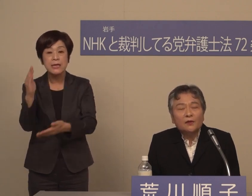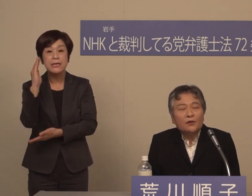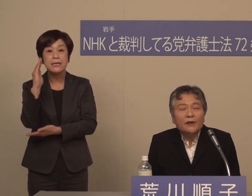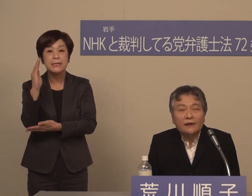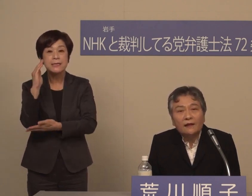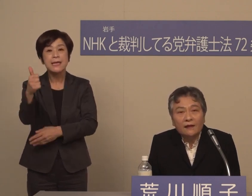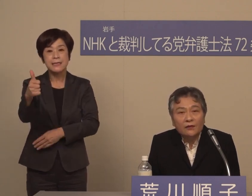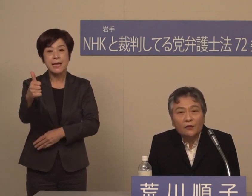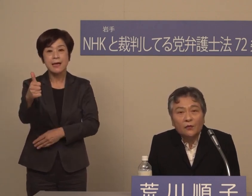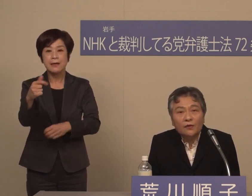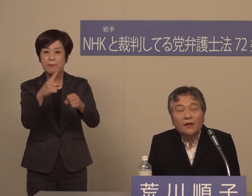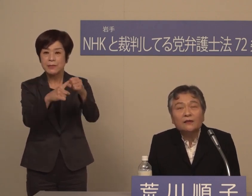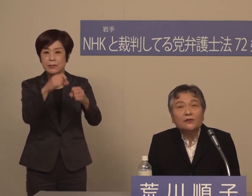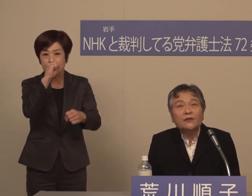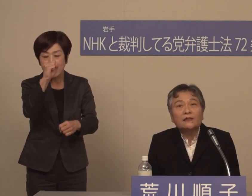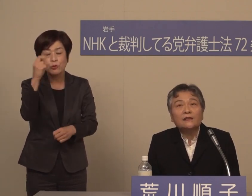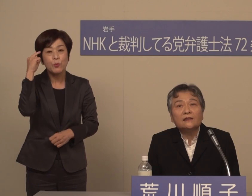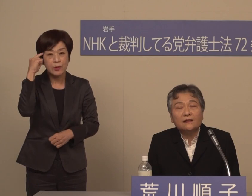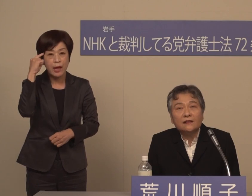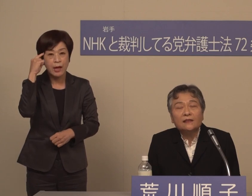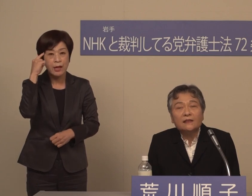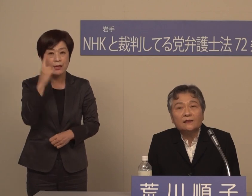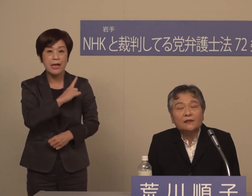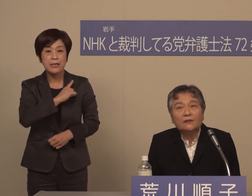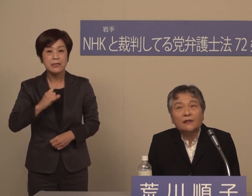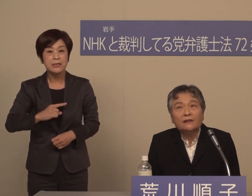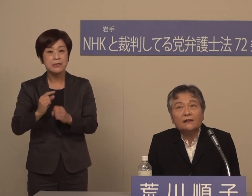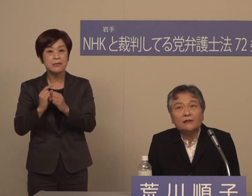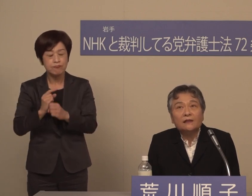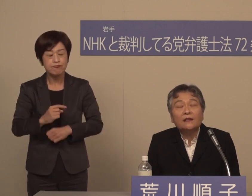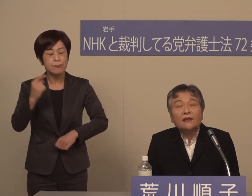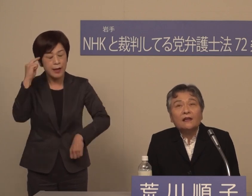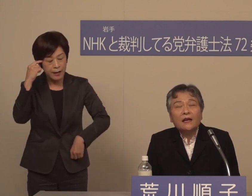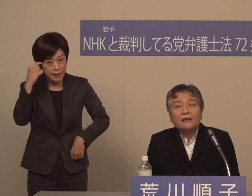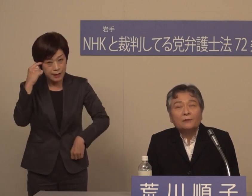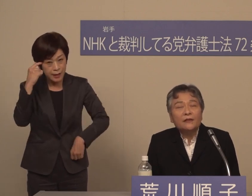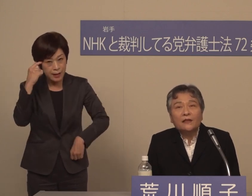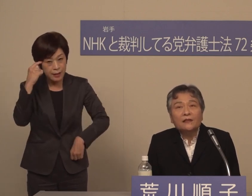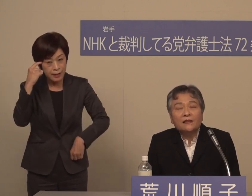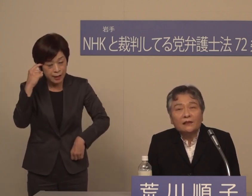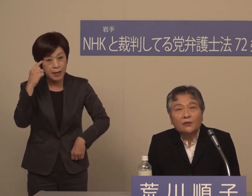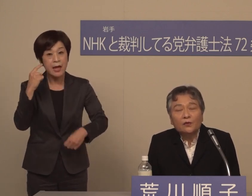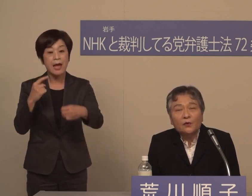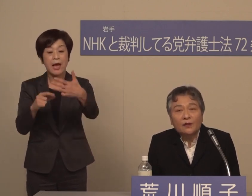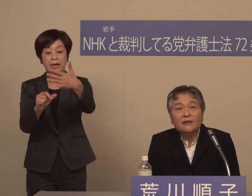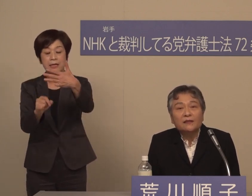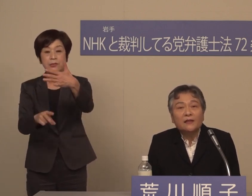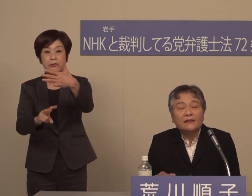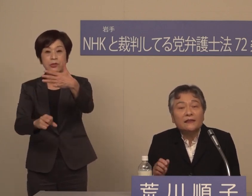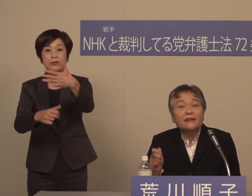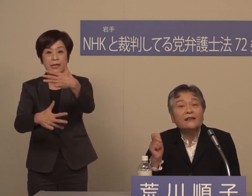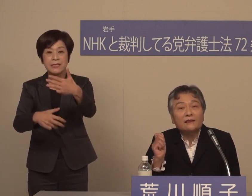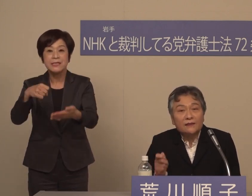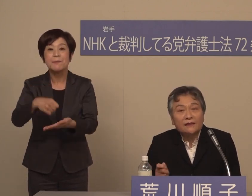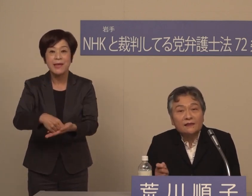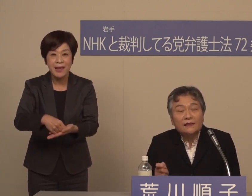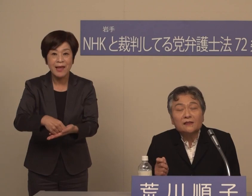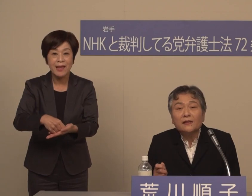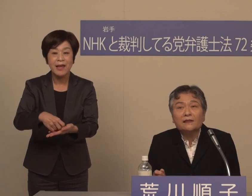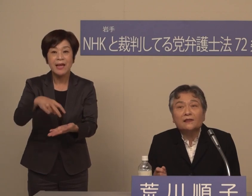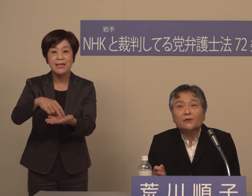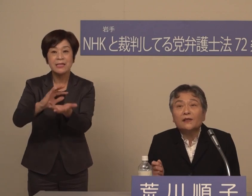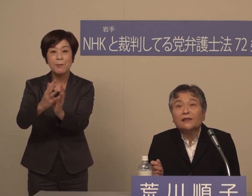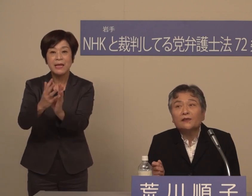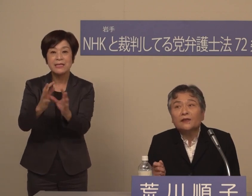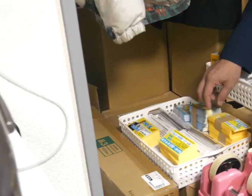思いますでも1番考えようと思って28日に8月28日にやっぱり政治家になろうと思って立花さんに連絡したんで